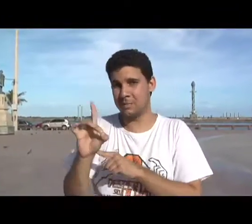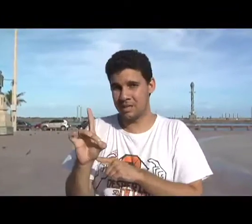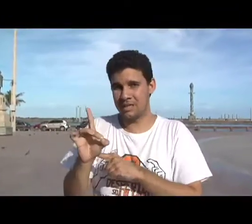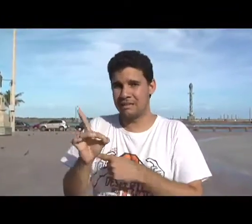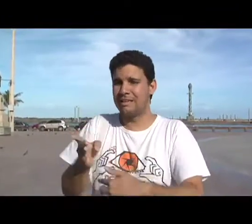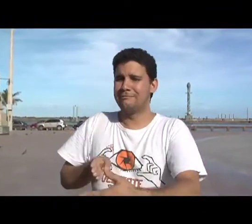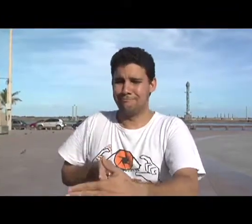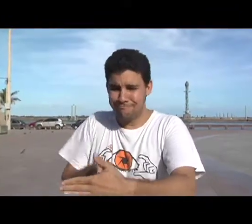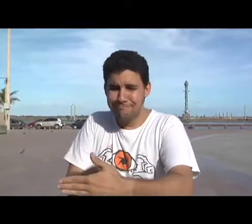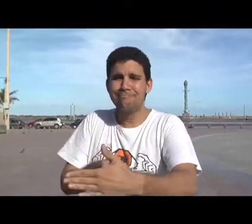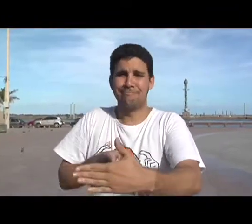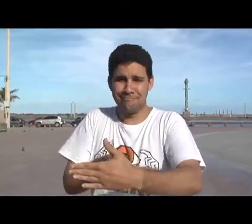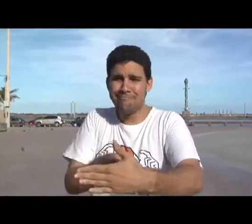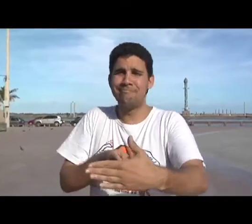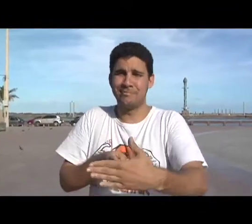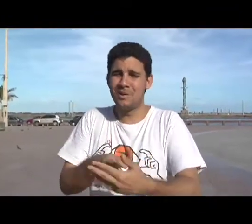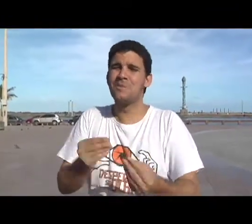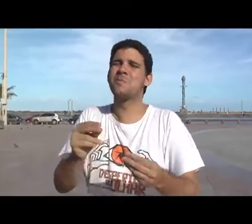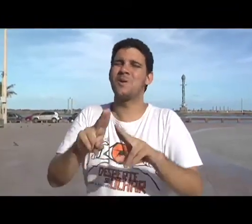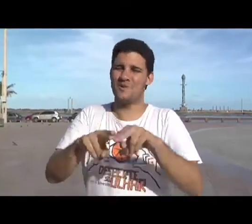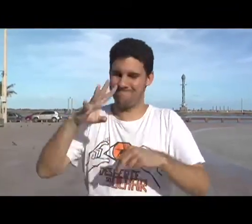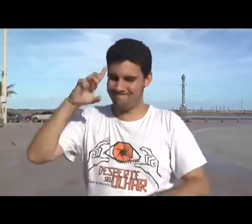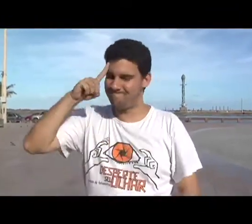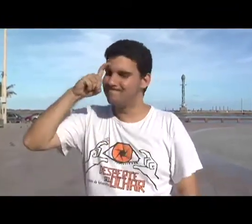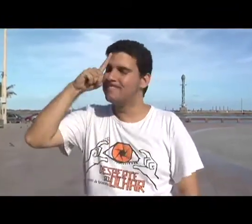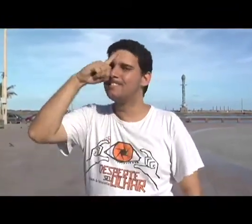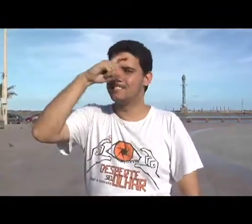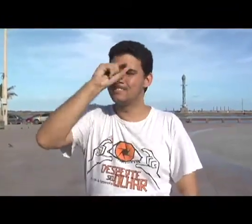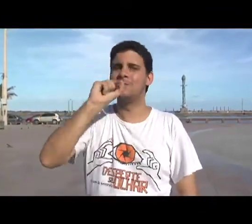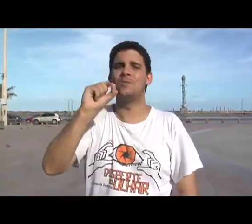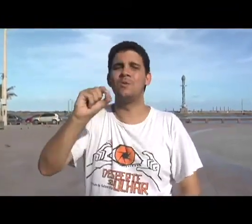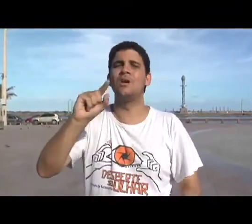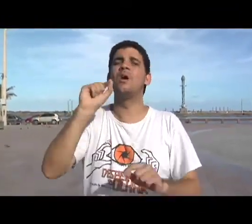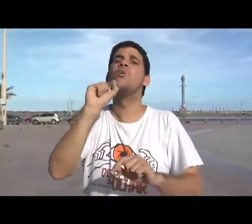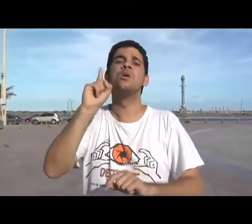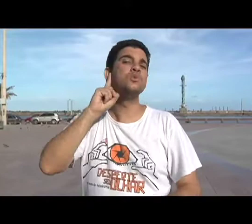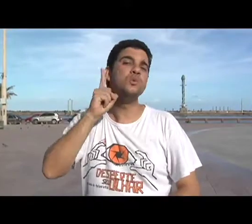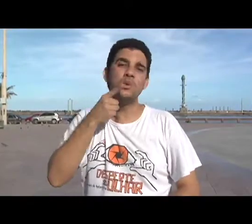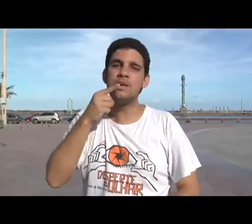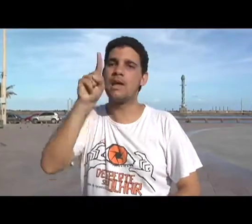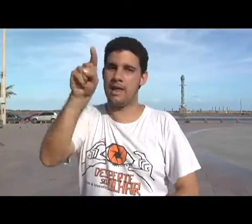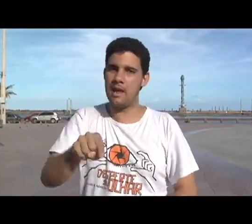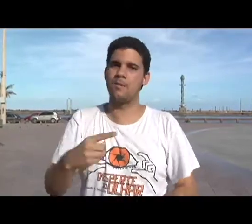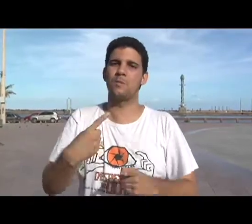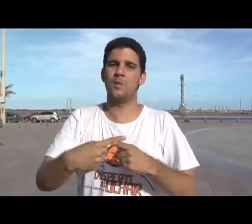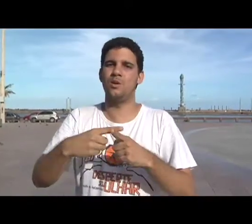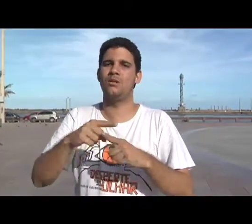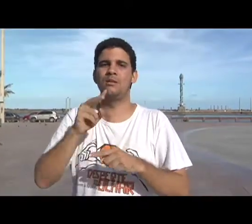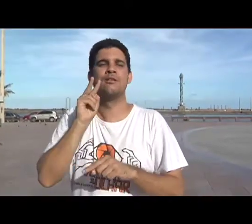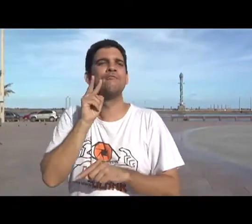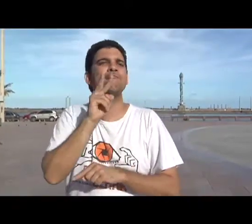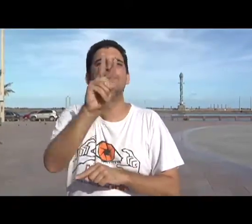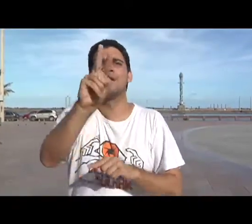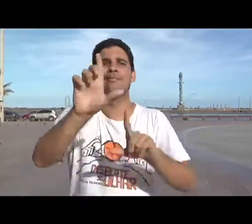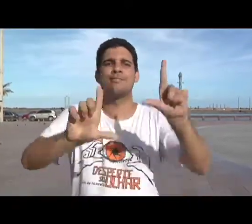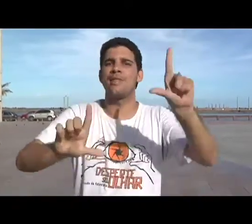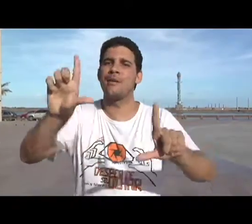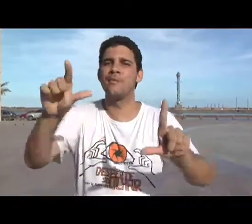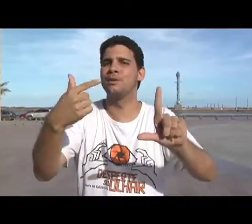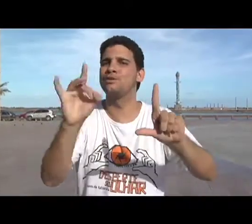com deficiência. É muito difícil, em especial a pessoa surda. Por exemplo, ao ver televisão, a gente percebe que não tem